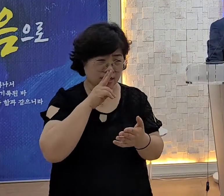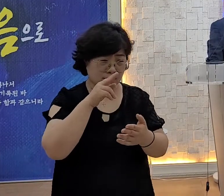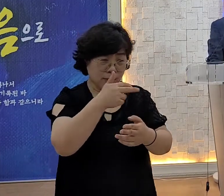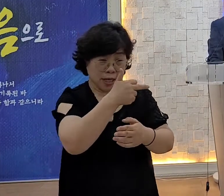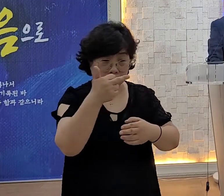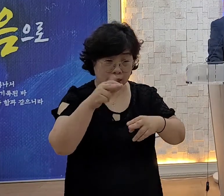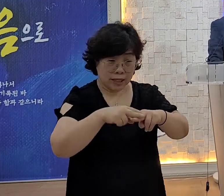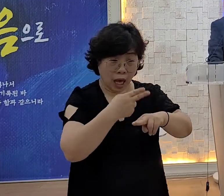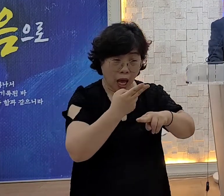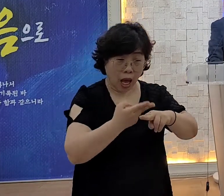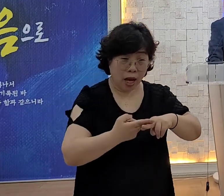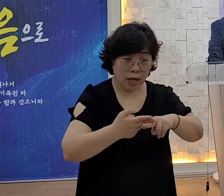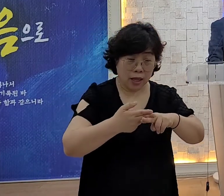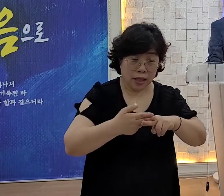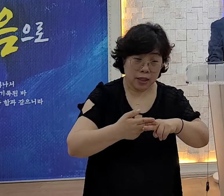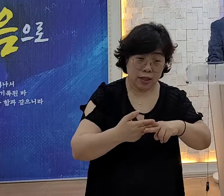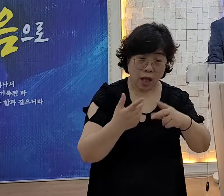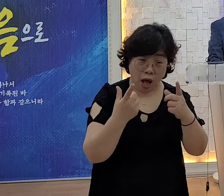큰 상급이다.